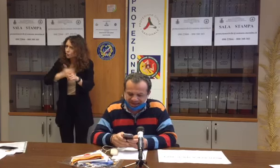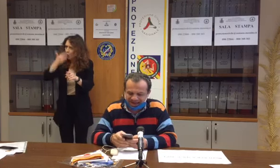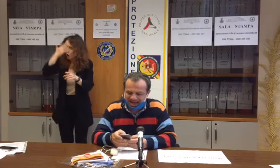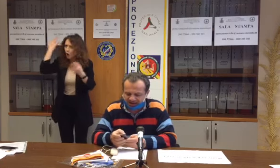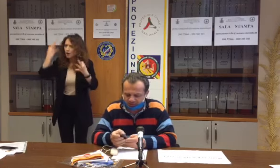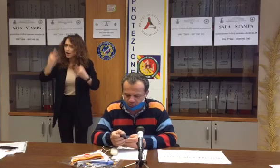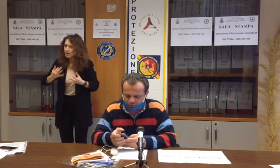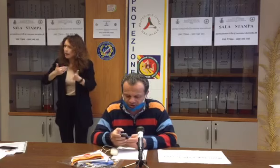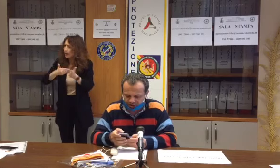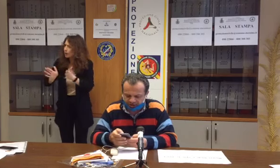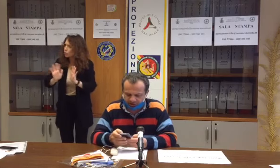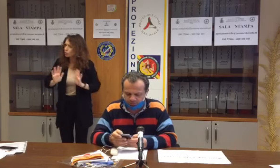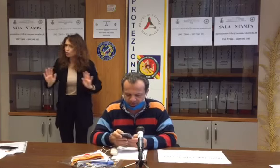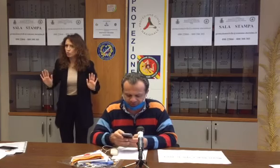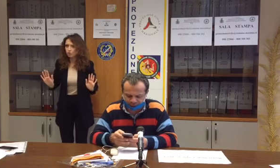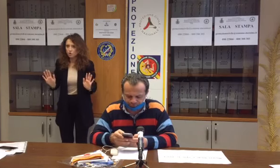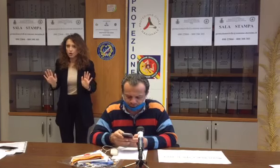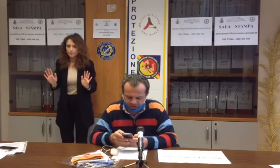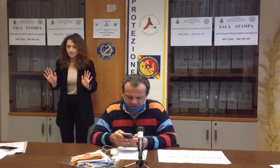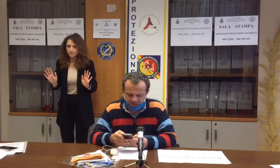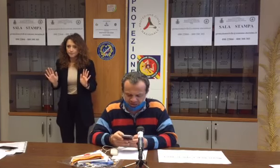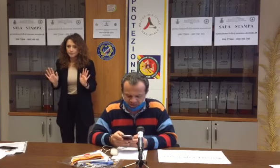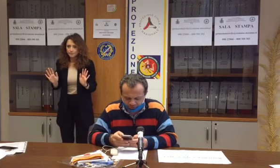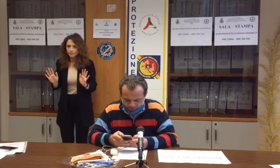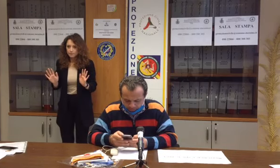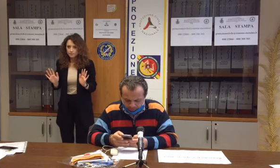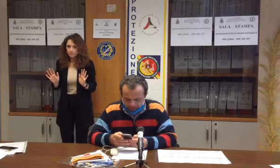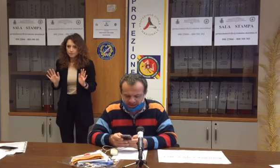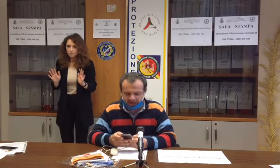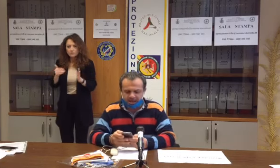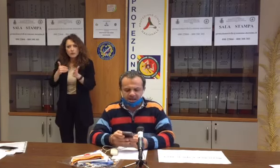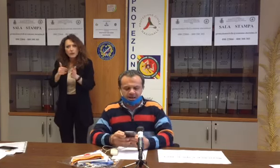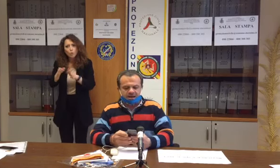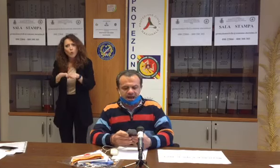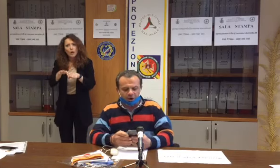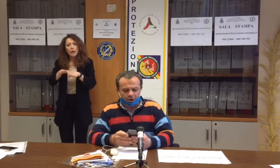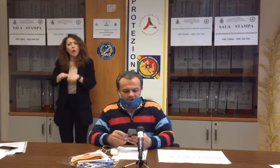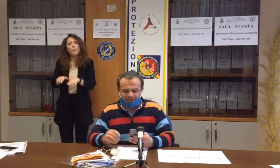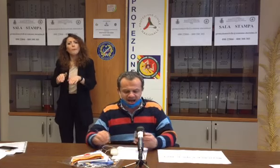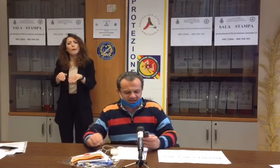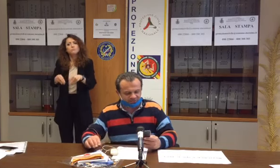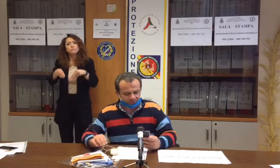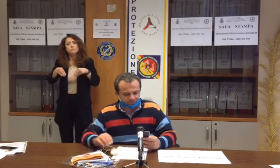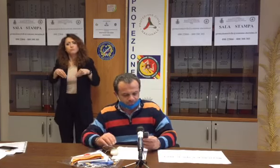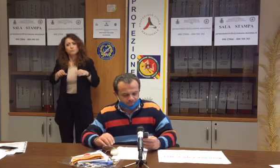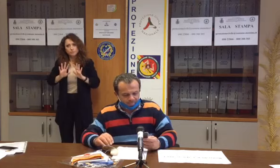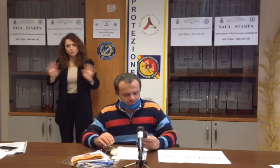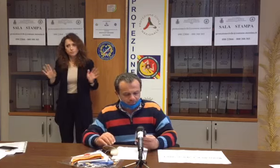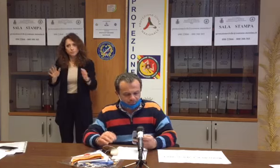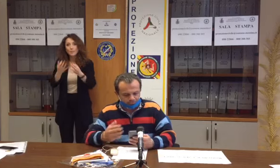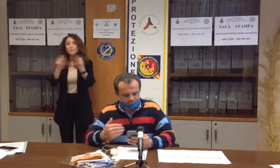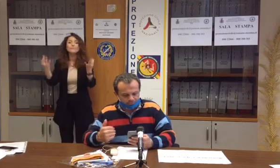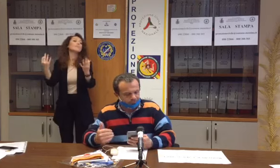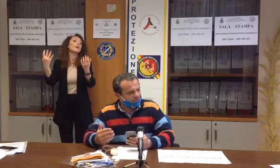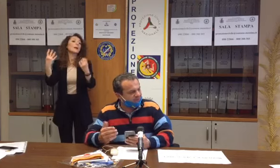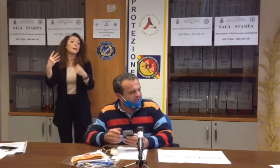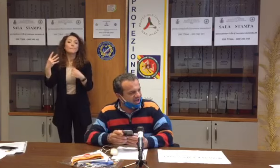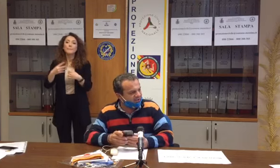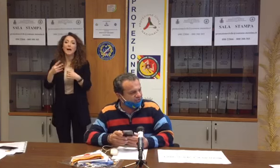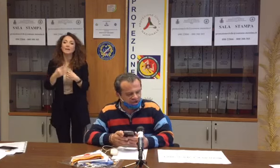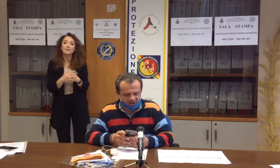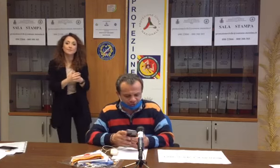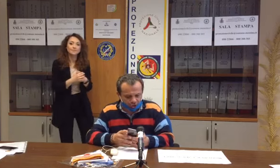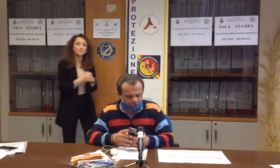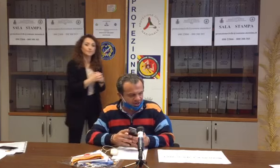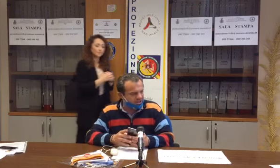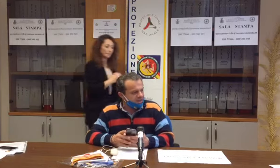immediatamente la rinuncia e un passo indietro. Bene, allora Max, che fai?